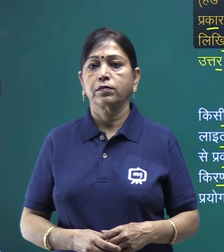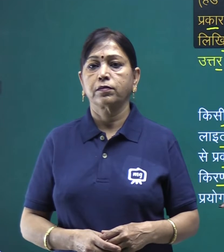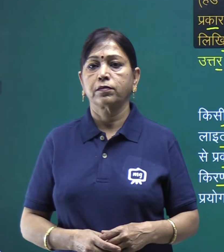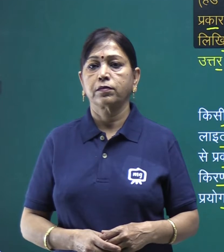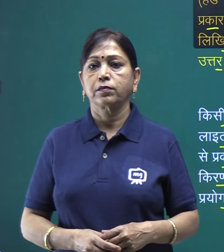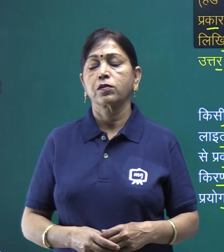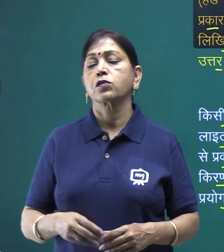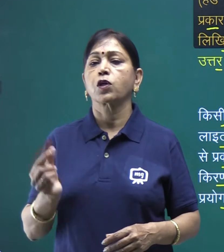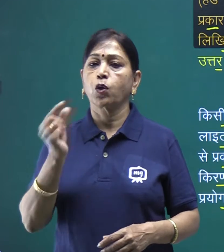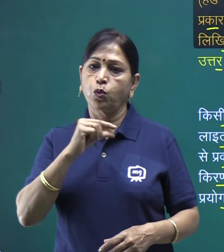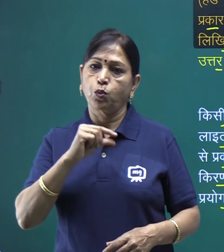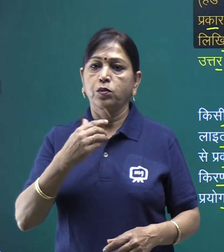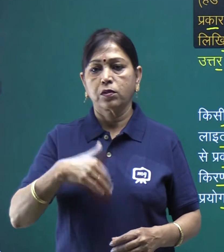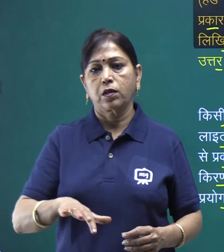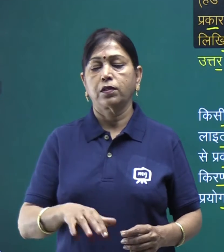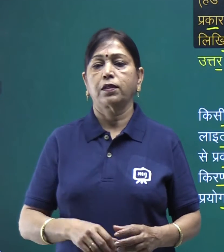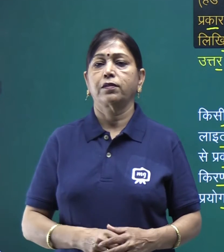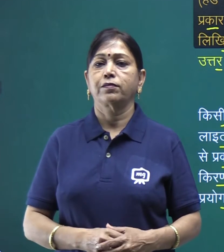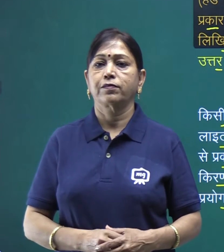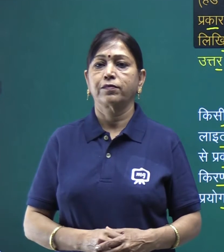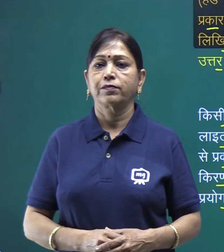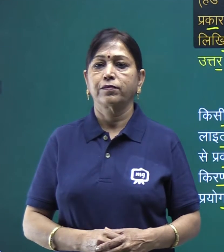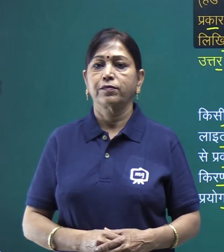इसका प्रयोग करते हैं।